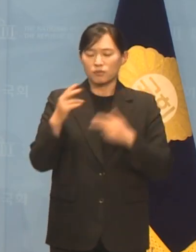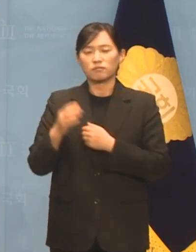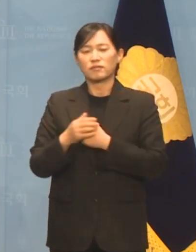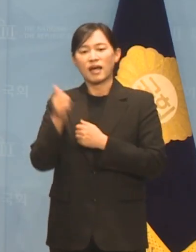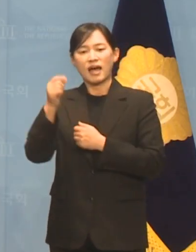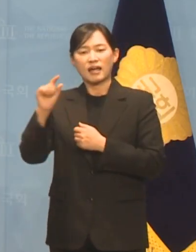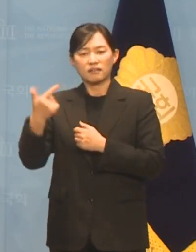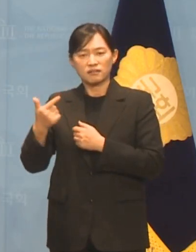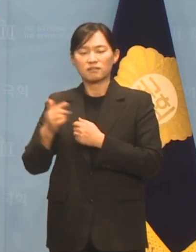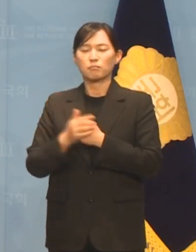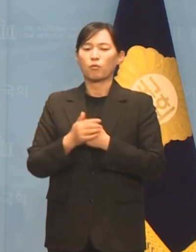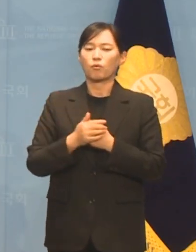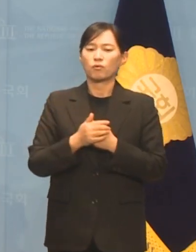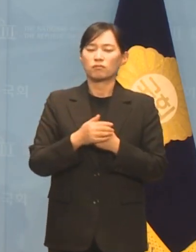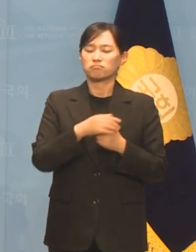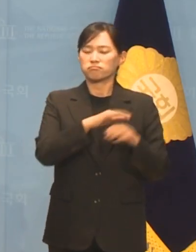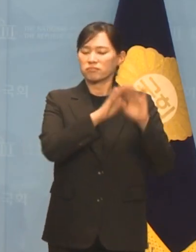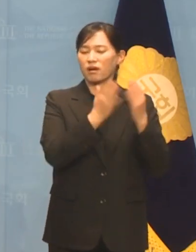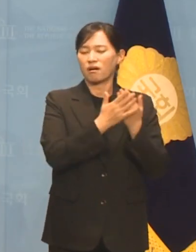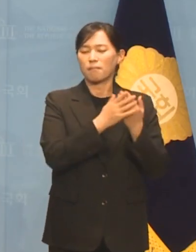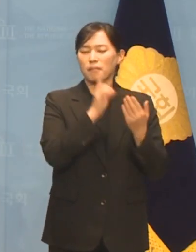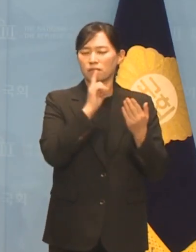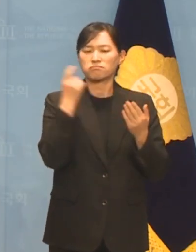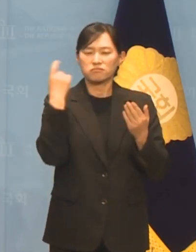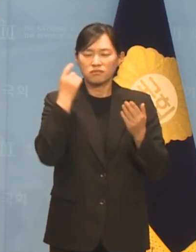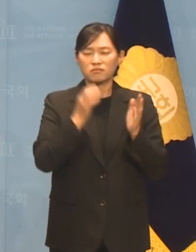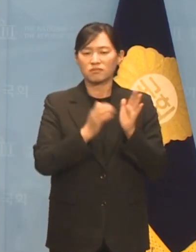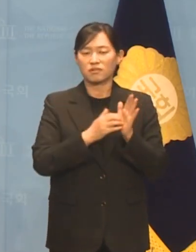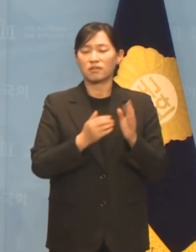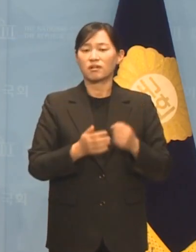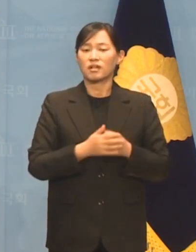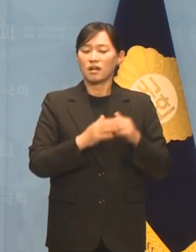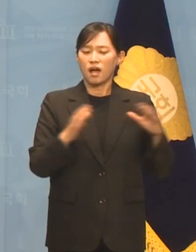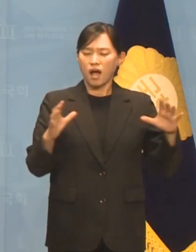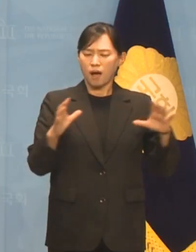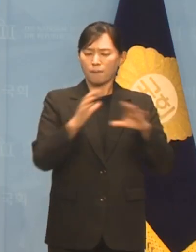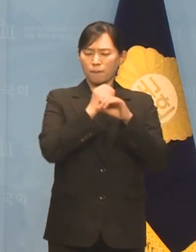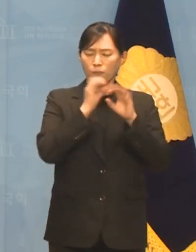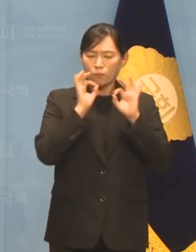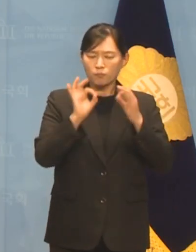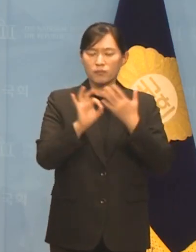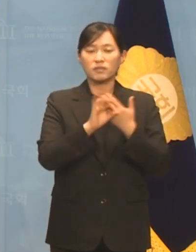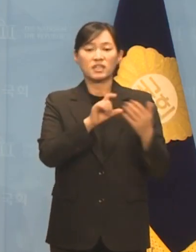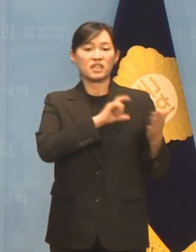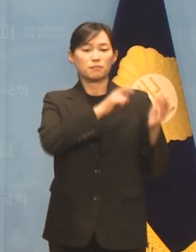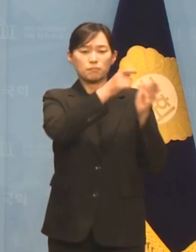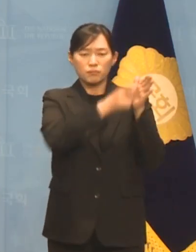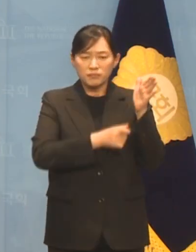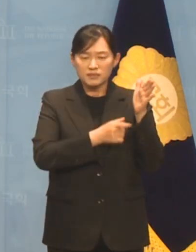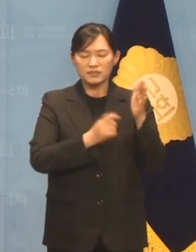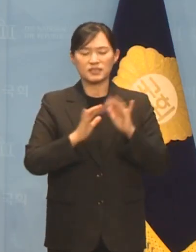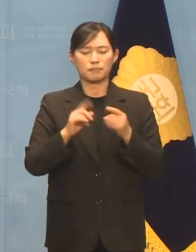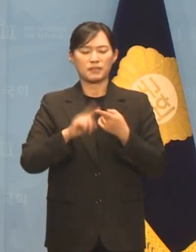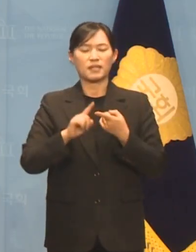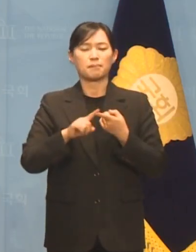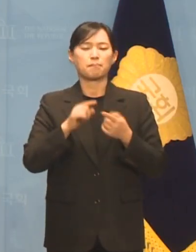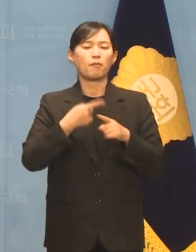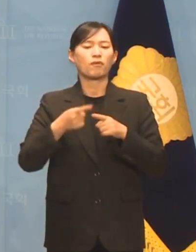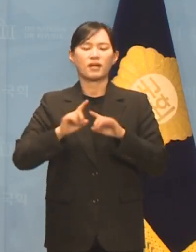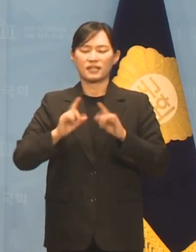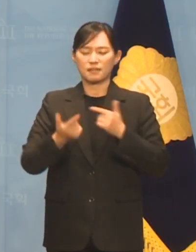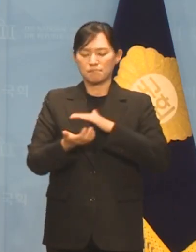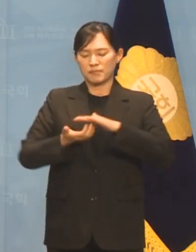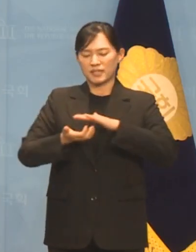이름을 여 전 사령관에게 들었다고 진술했습니다. 이를 종합하면 해당 명단은 단순한 인물평이 아니라 사전에